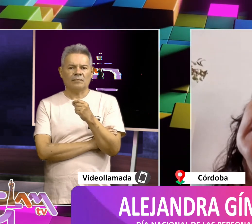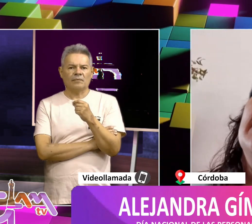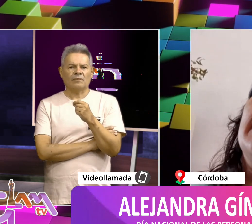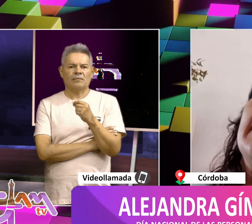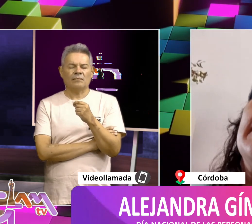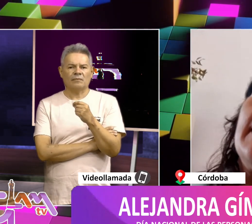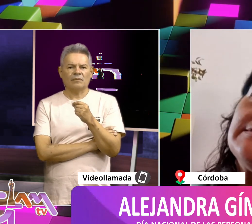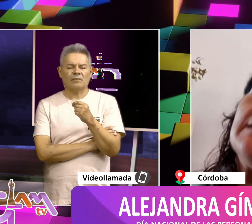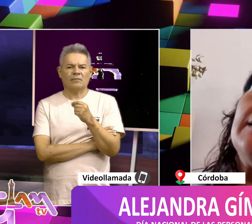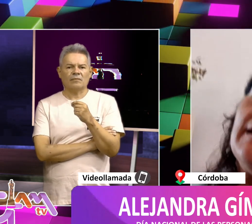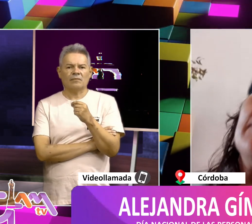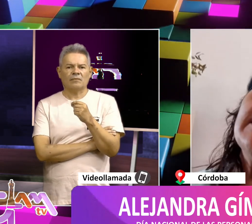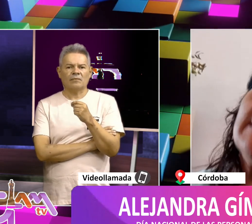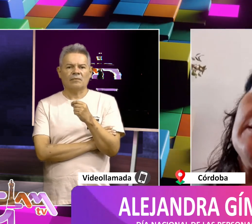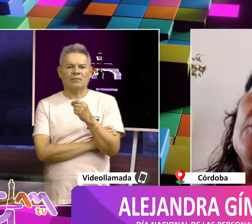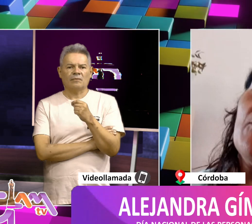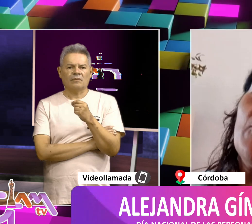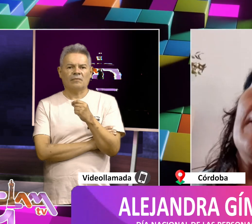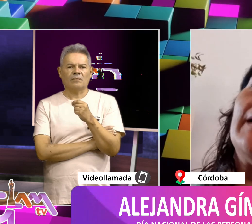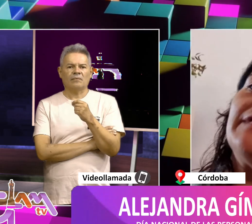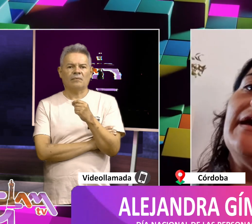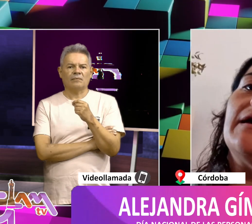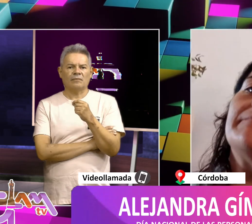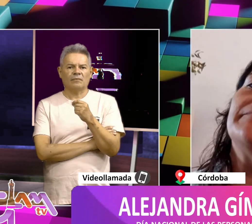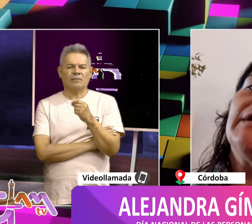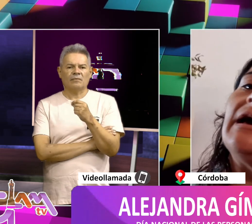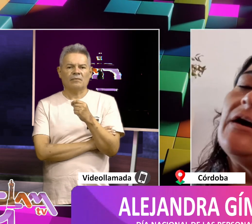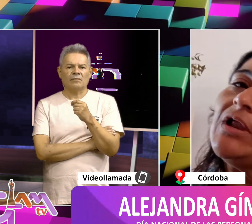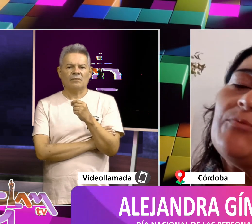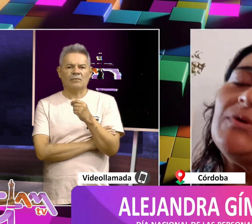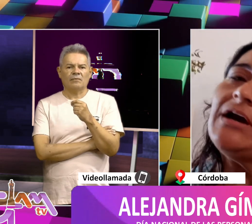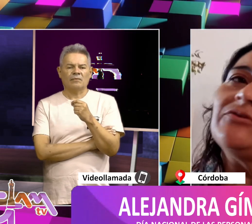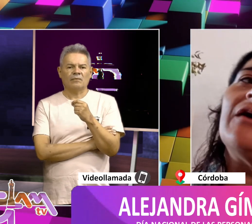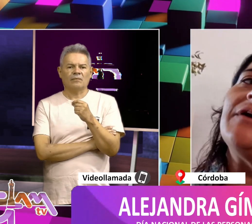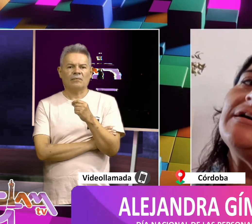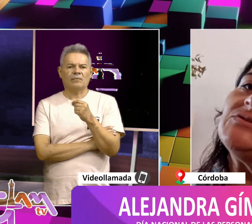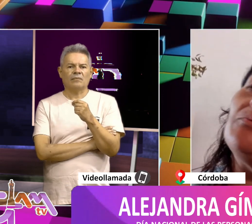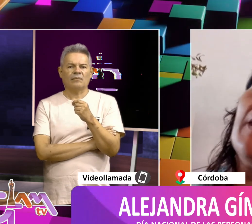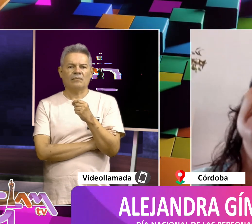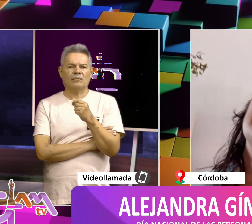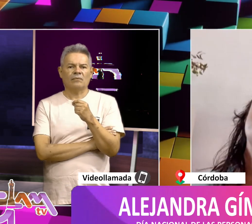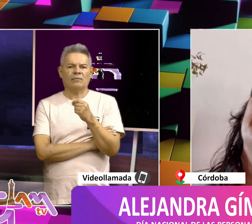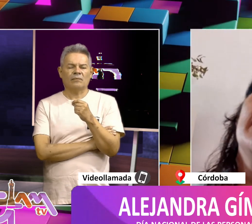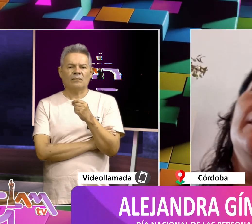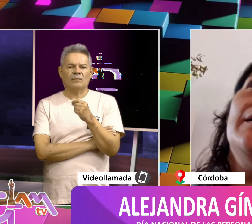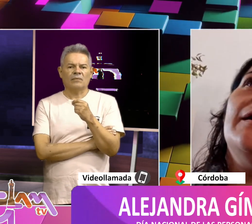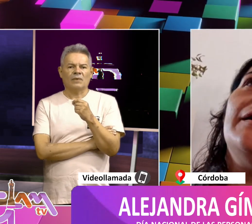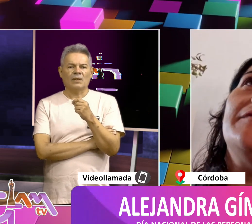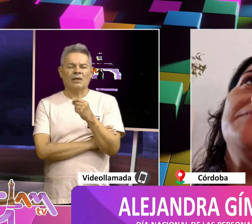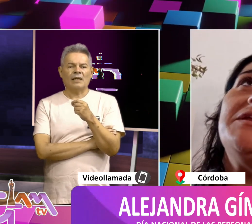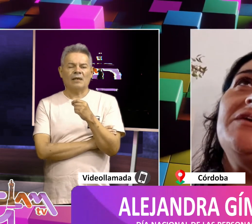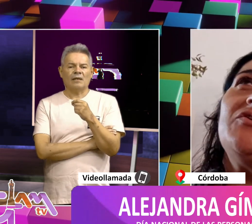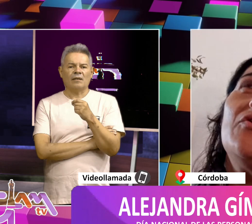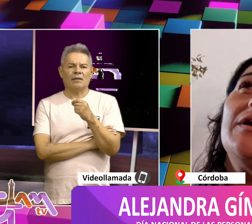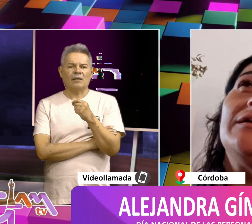privadas enseñan lengua de señas como una materia. En las escuelas públicas todavía eso no pasa.